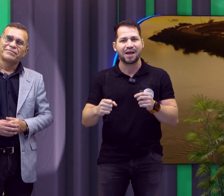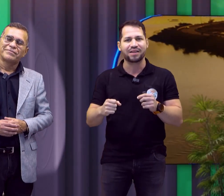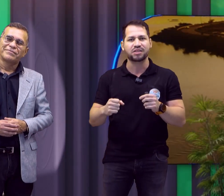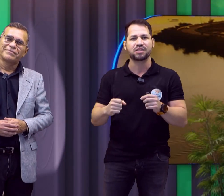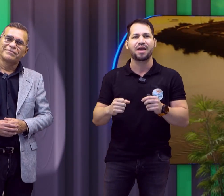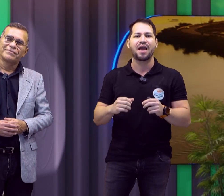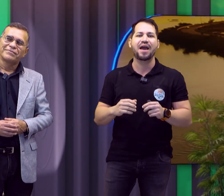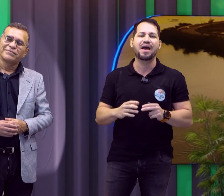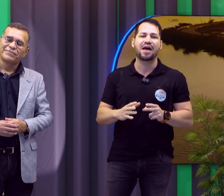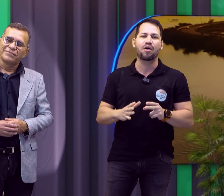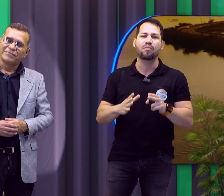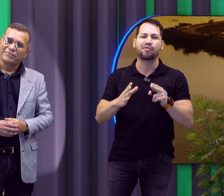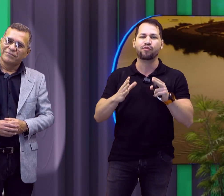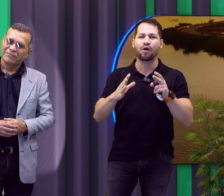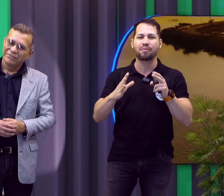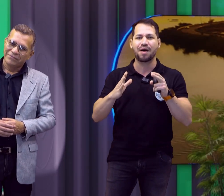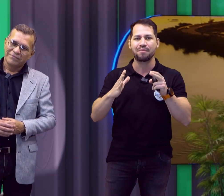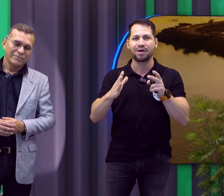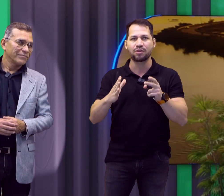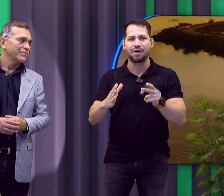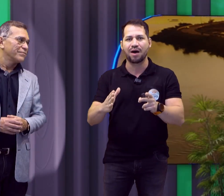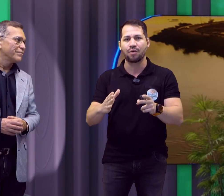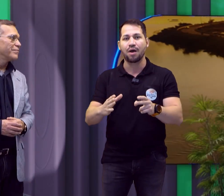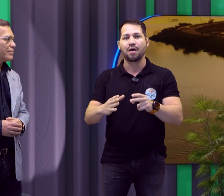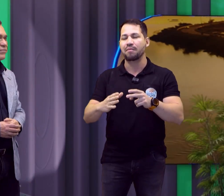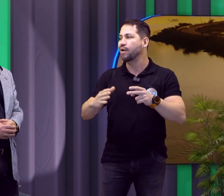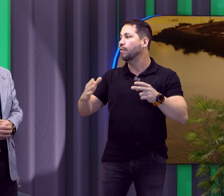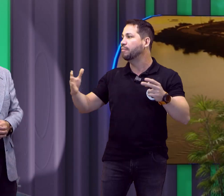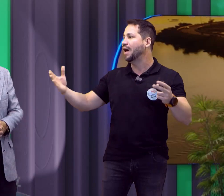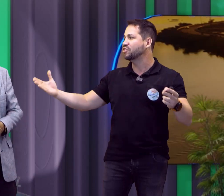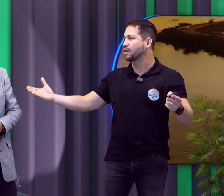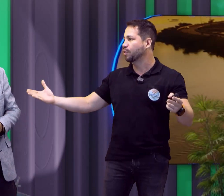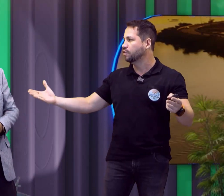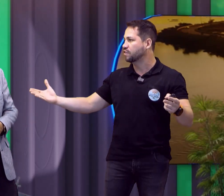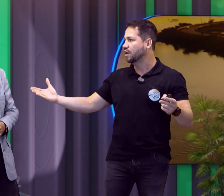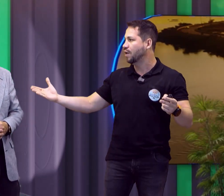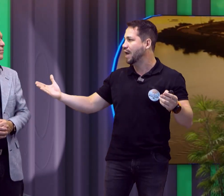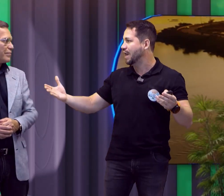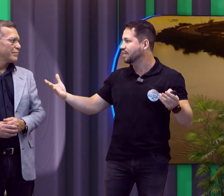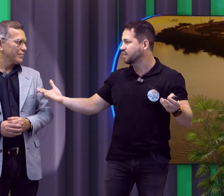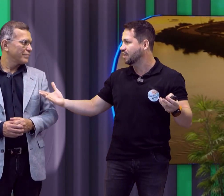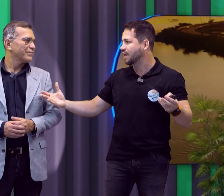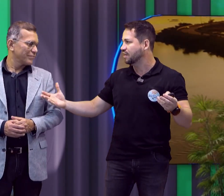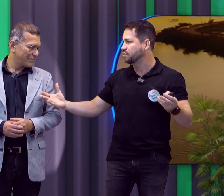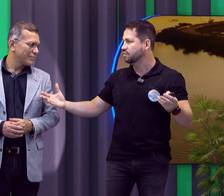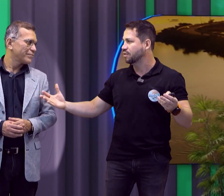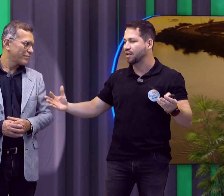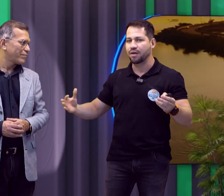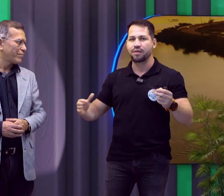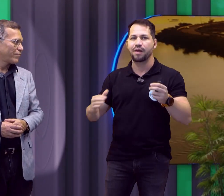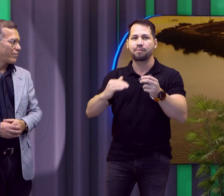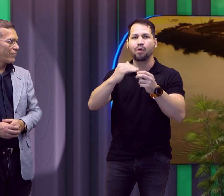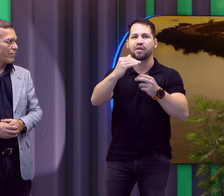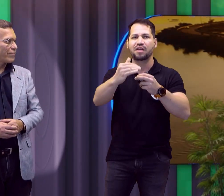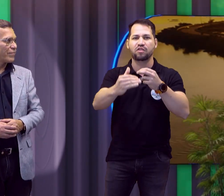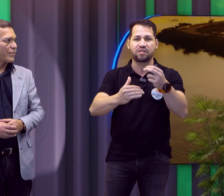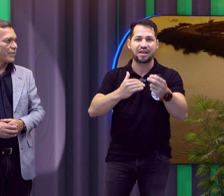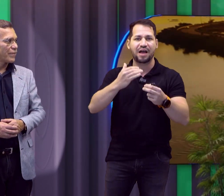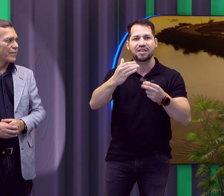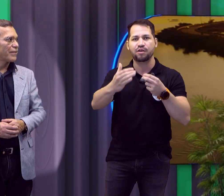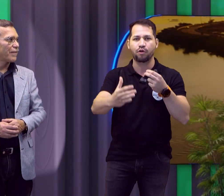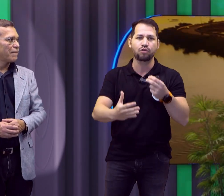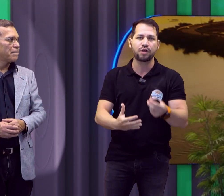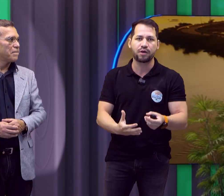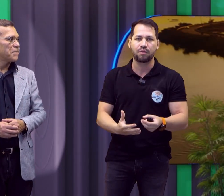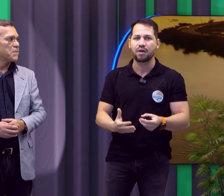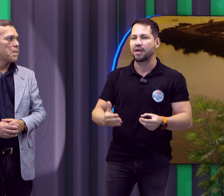com máquinas, era uma forma manual. Maior parte da produção era artesanato. Depois a